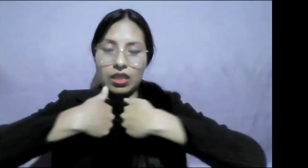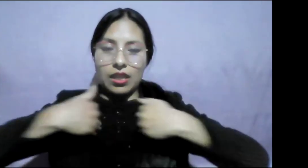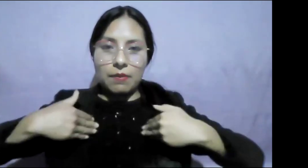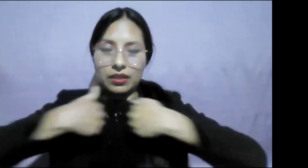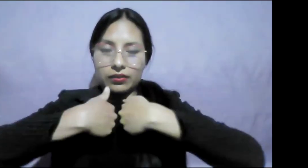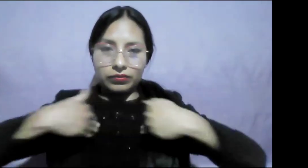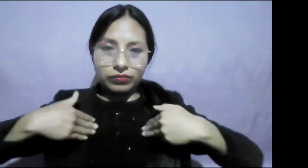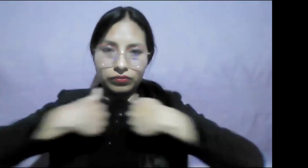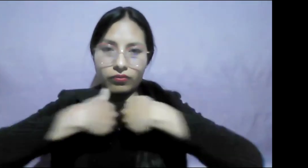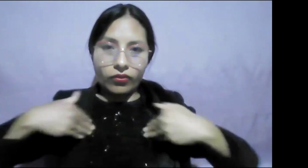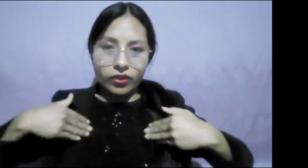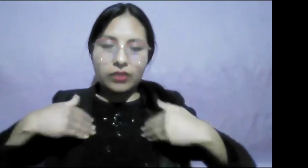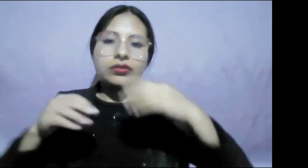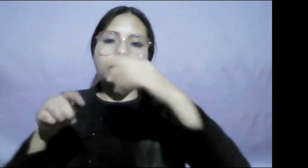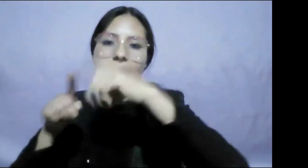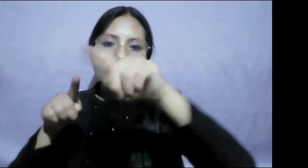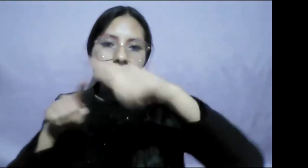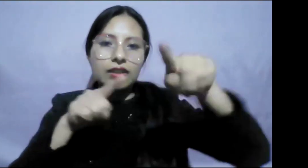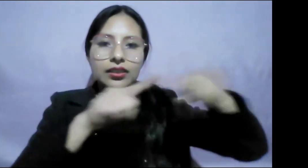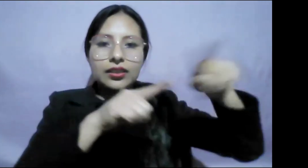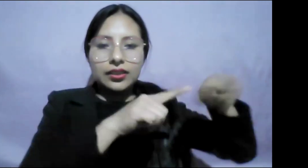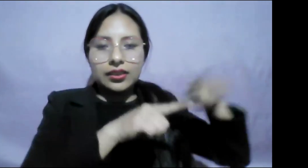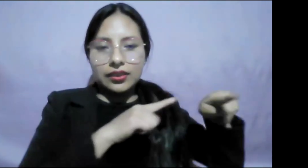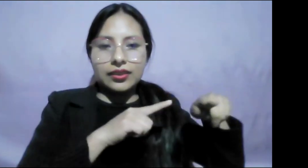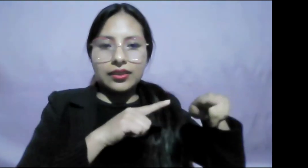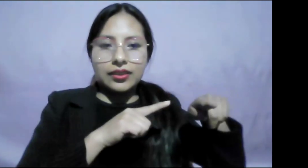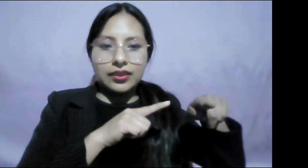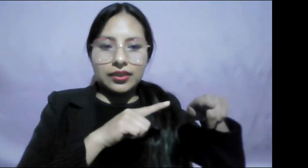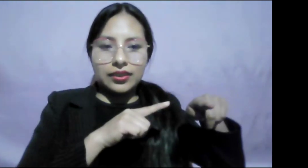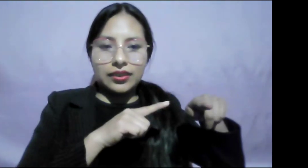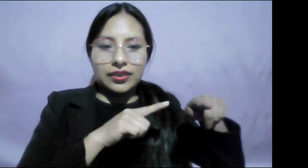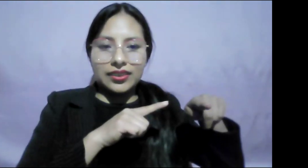conocer Sus animales no fauna